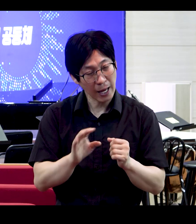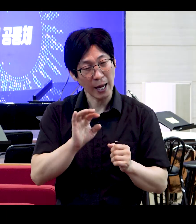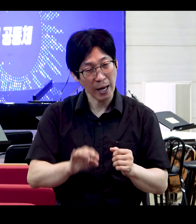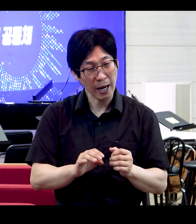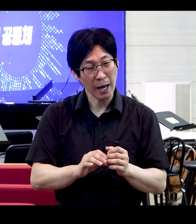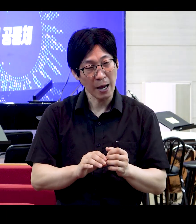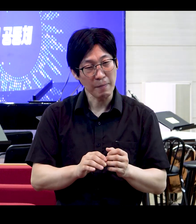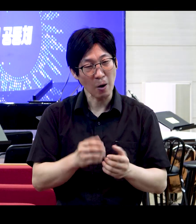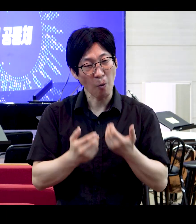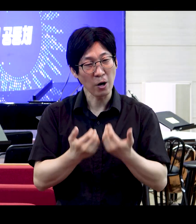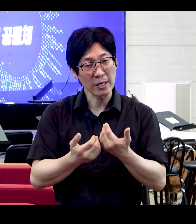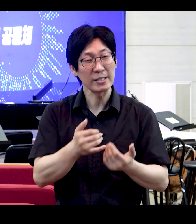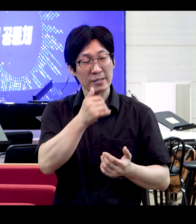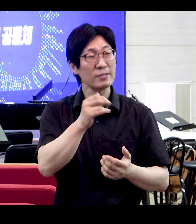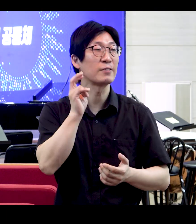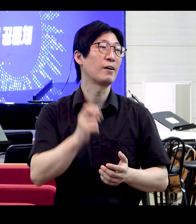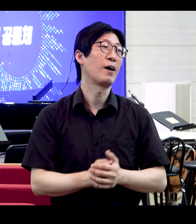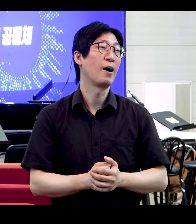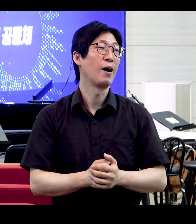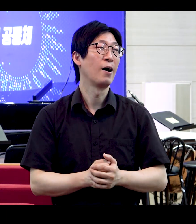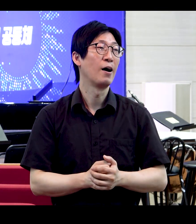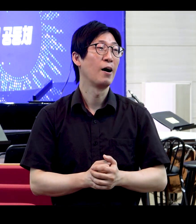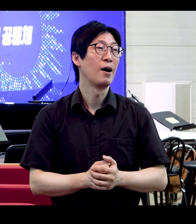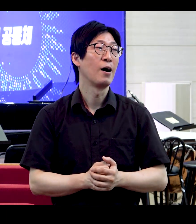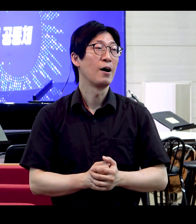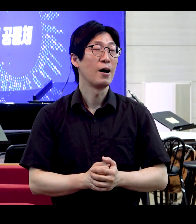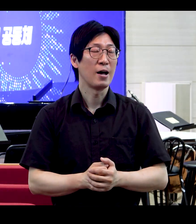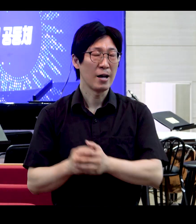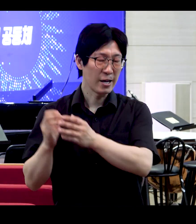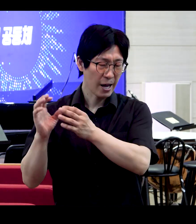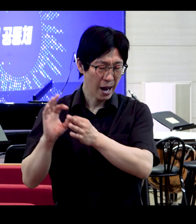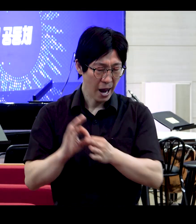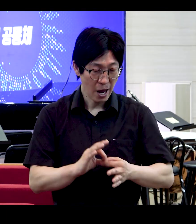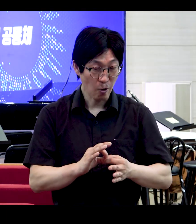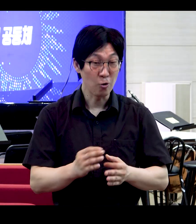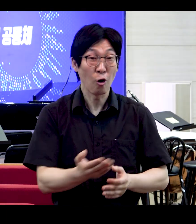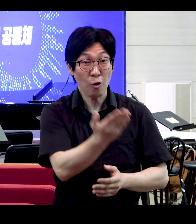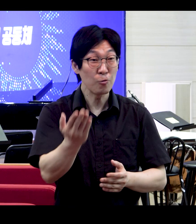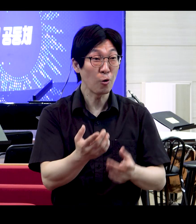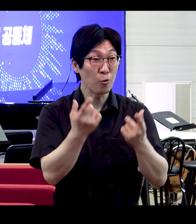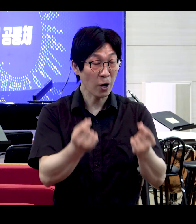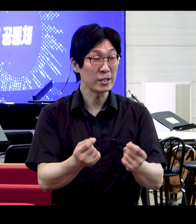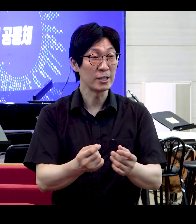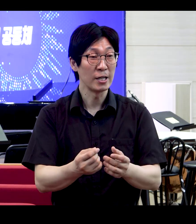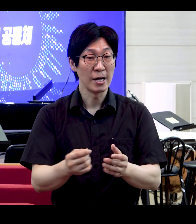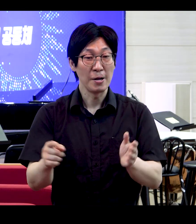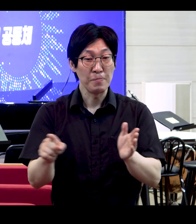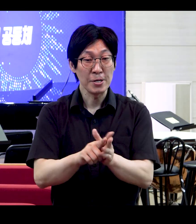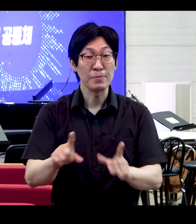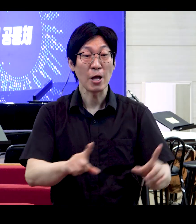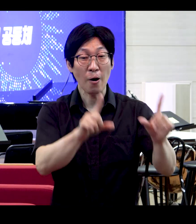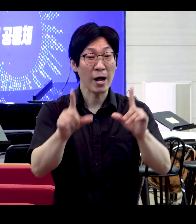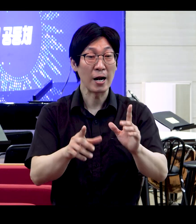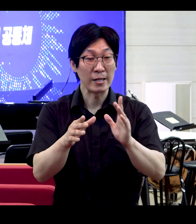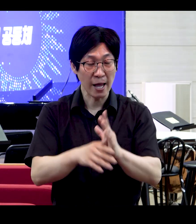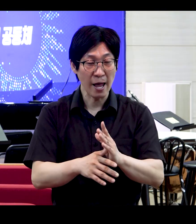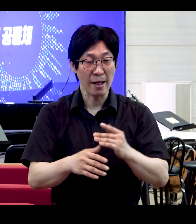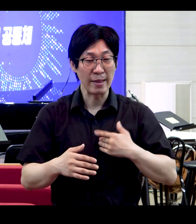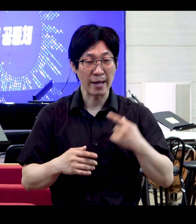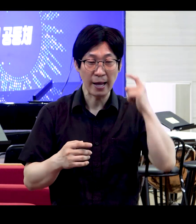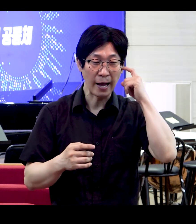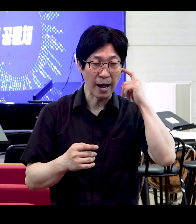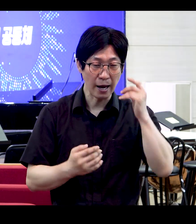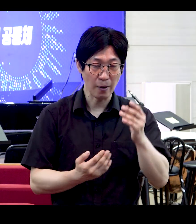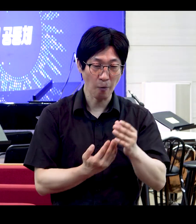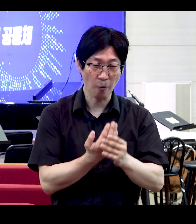여러분, 정말 그렇죠. 우리가 신앙생활 하면서 끊임없이 계속 올라오는 게 내 생각 아닙니까? 내 판단 아니에요?